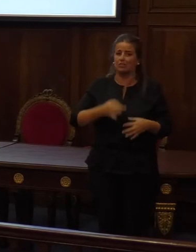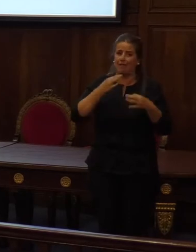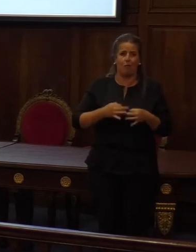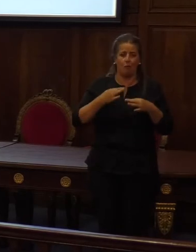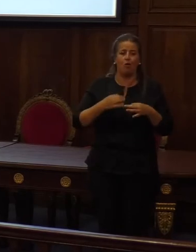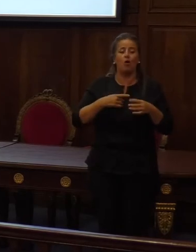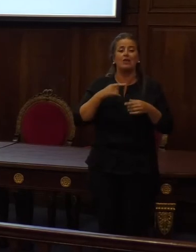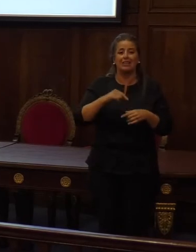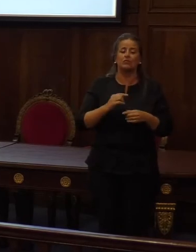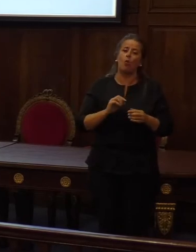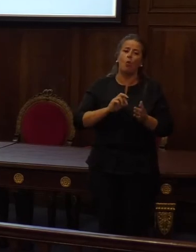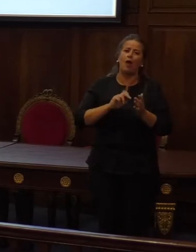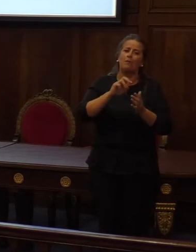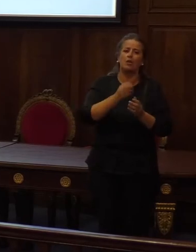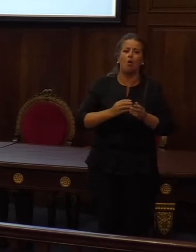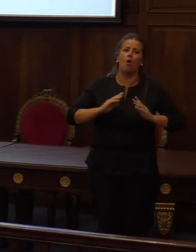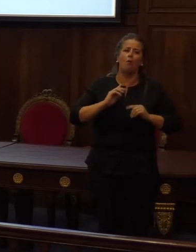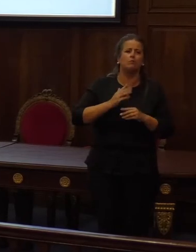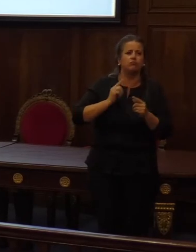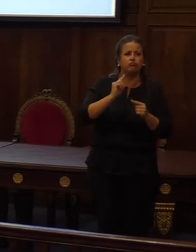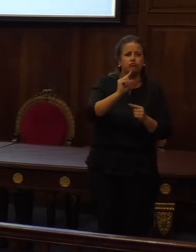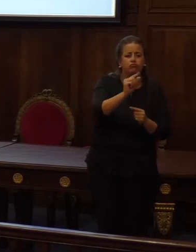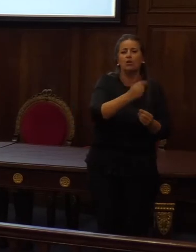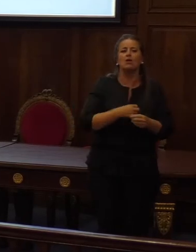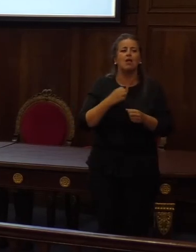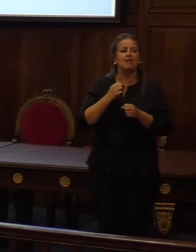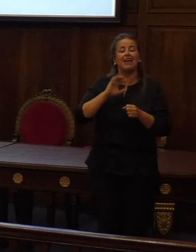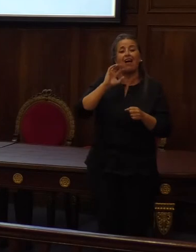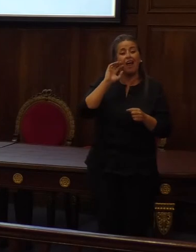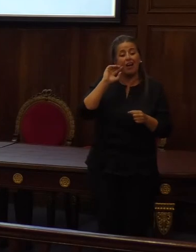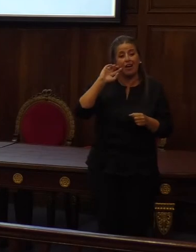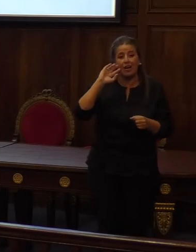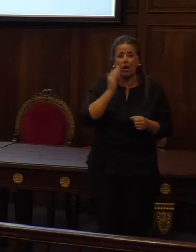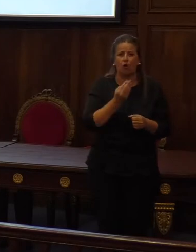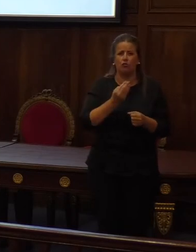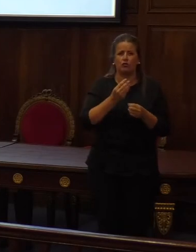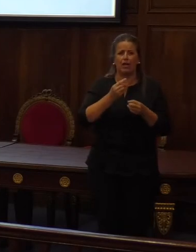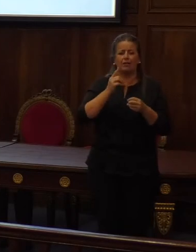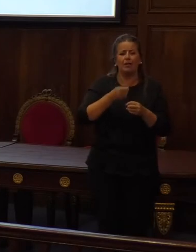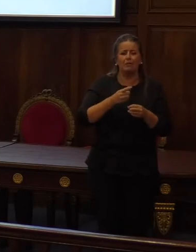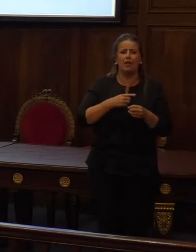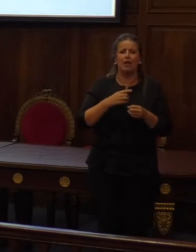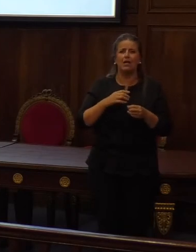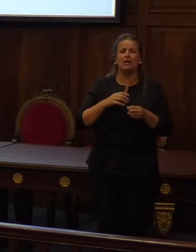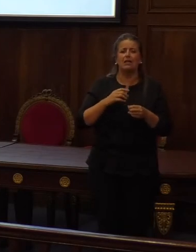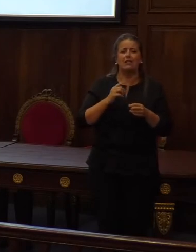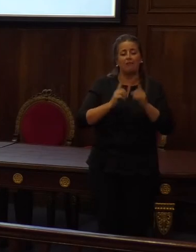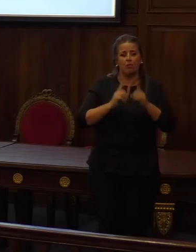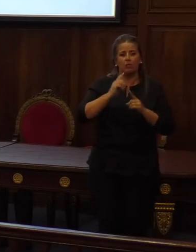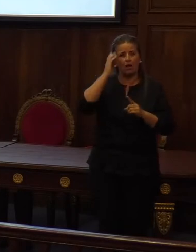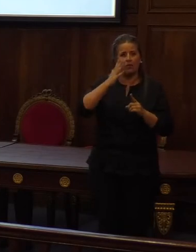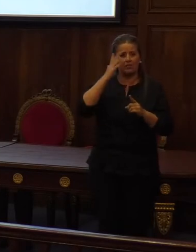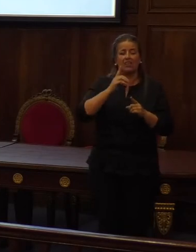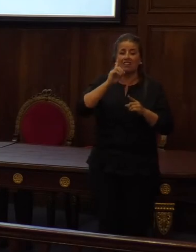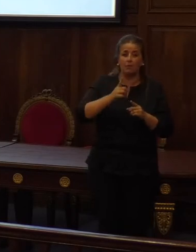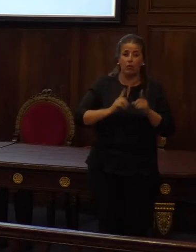los actores son absolutamente conscientes. Reconocer el logro de la Facultad de Psicología, que es el logro de la Universidad de la República, es también a la